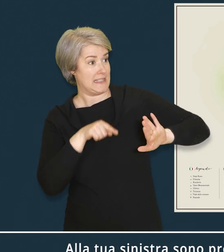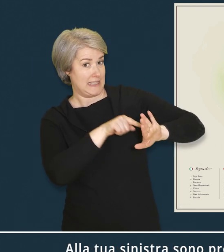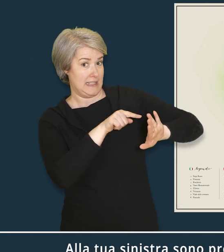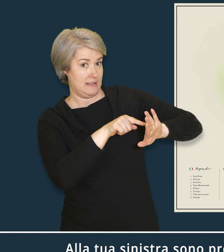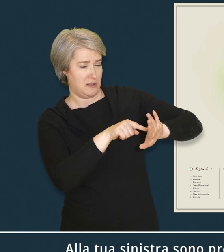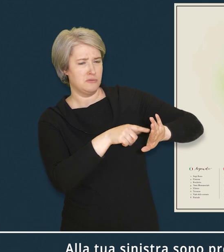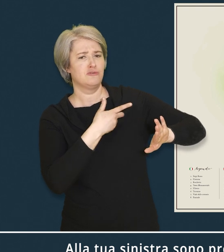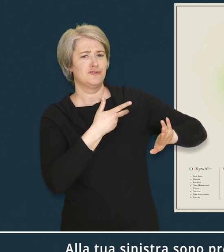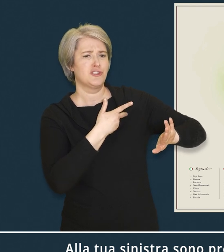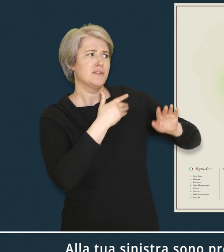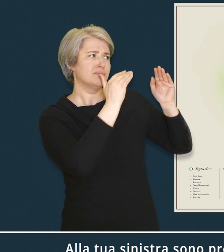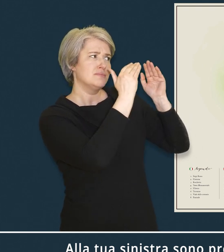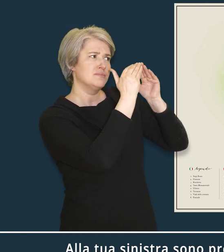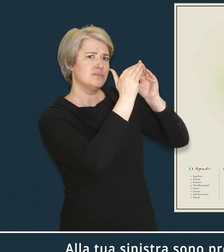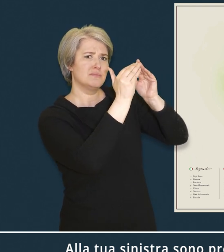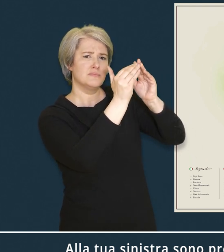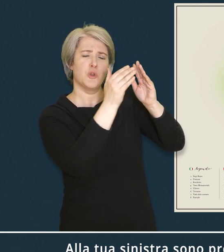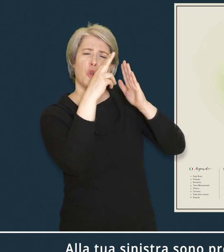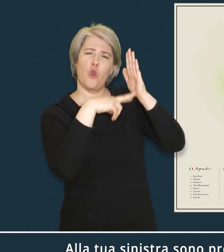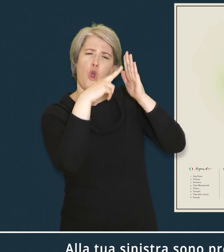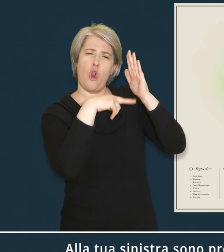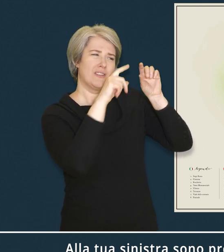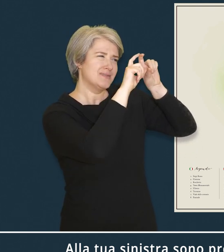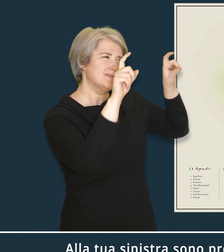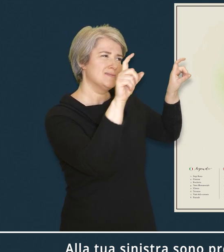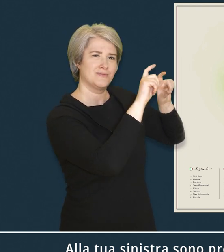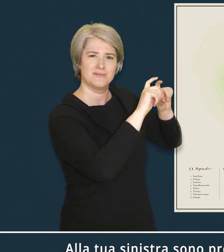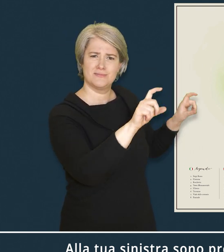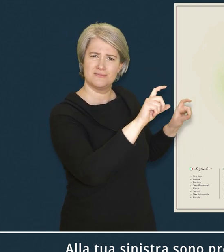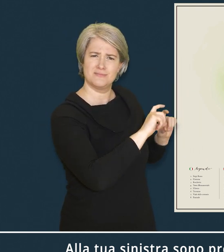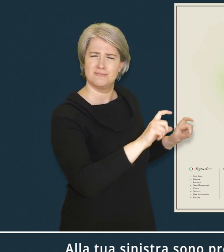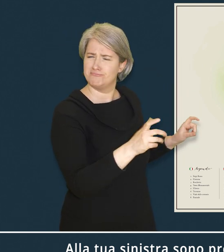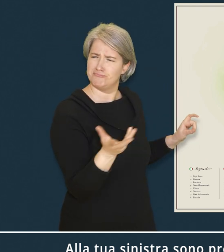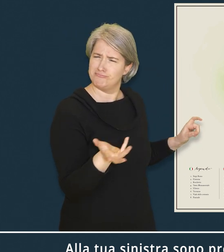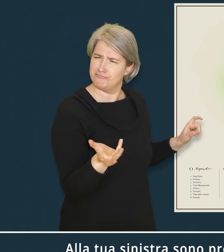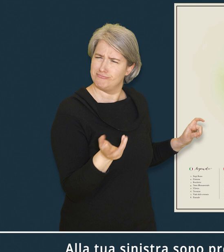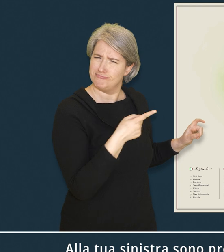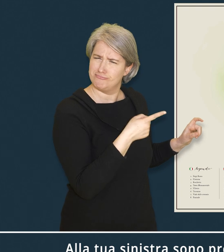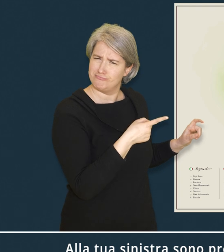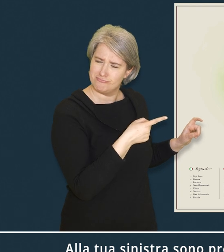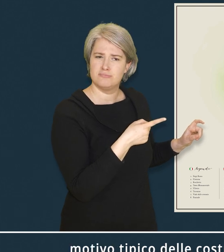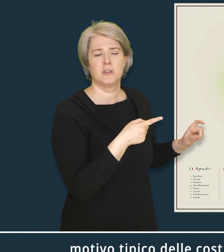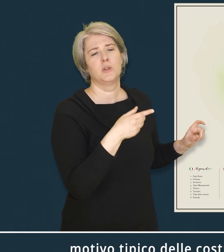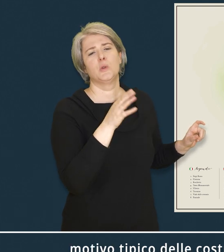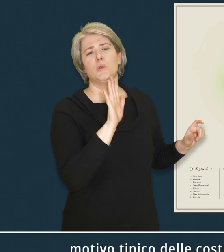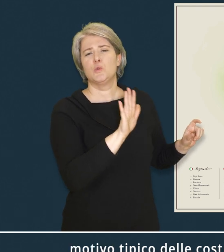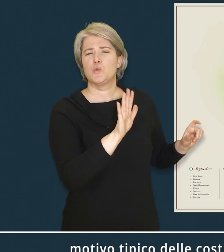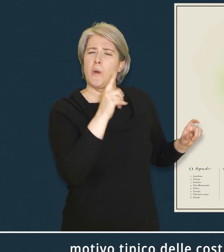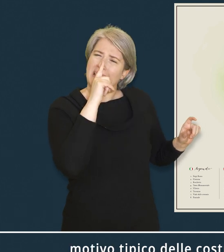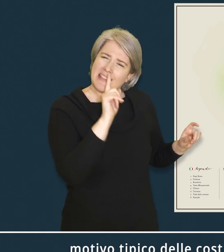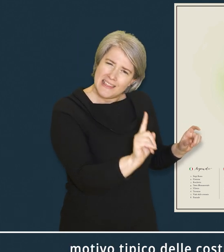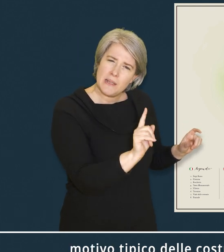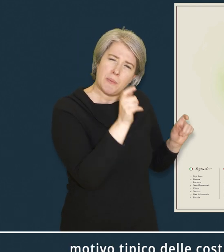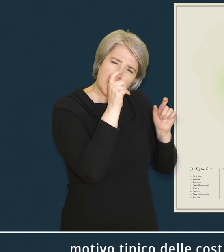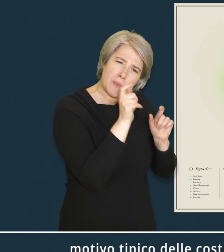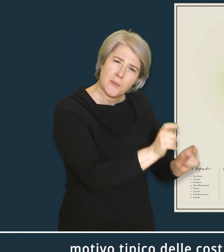Alla tua sinistra sono presenti alcuni edifici colorati a strisce orizzontali, motivo tipico